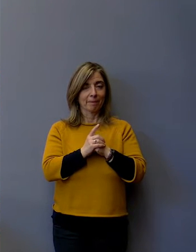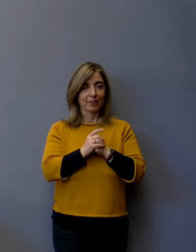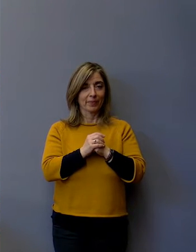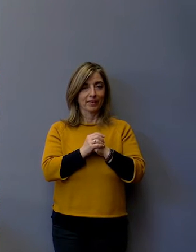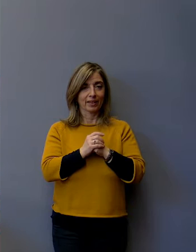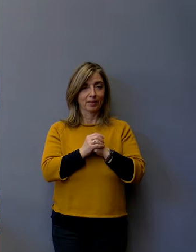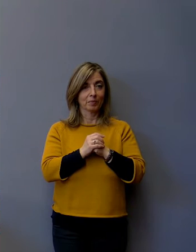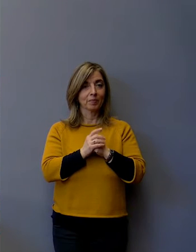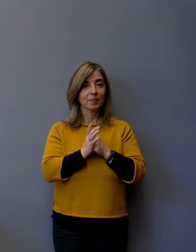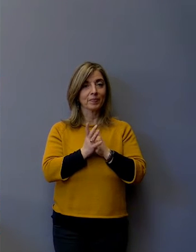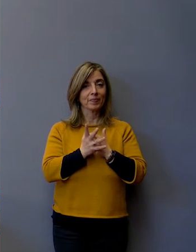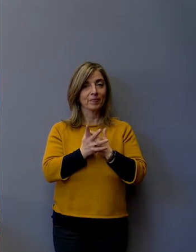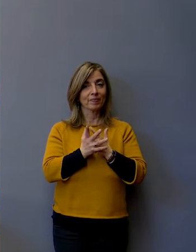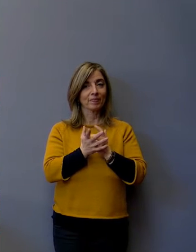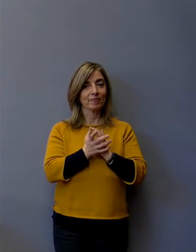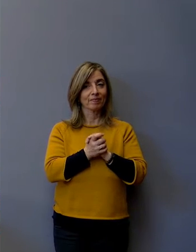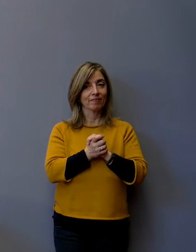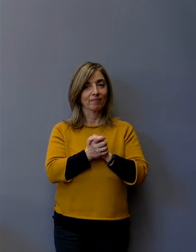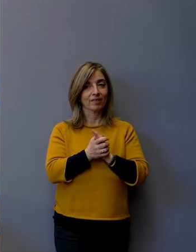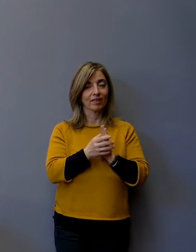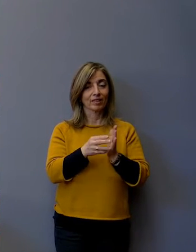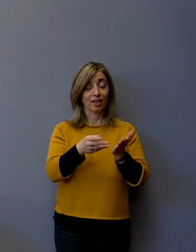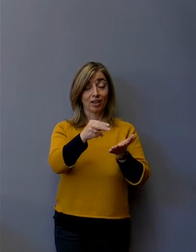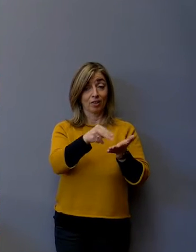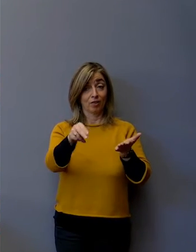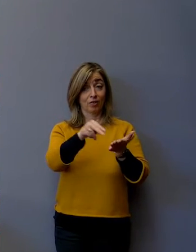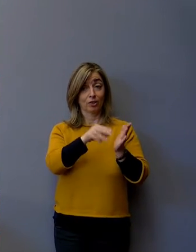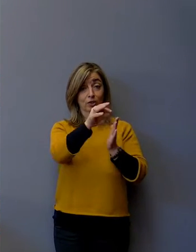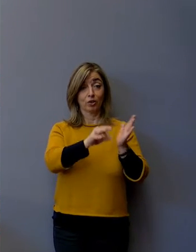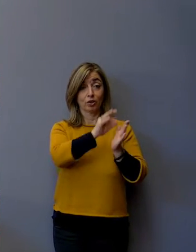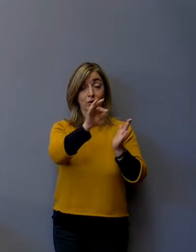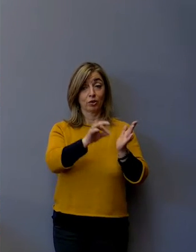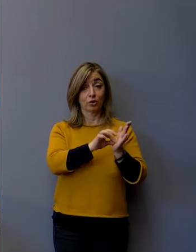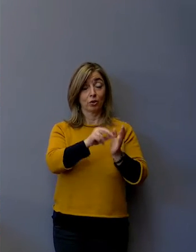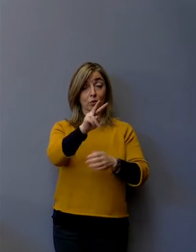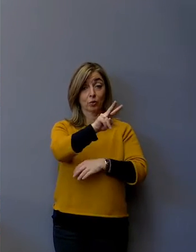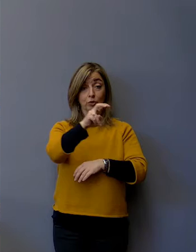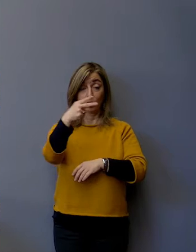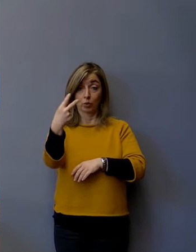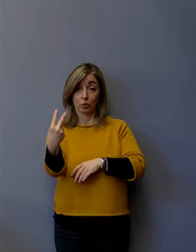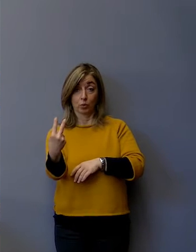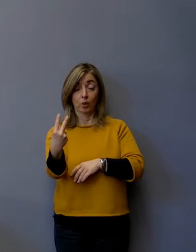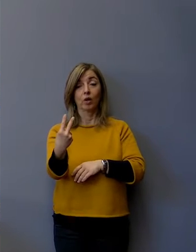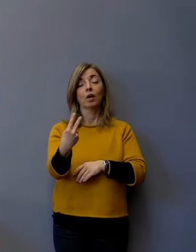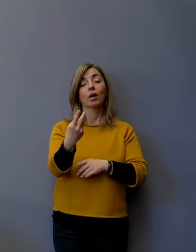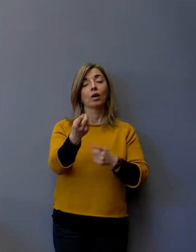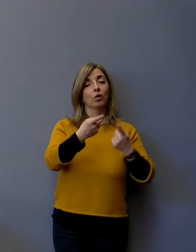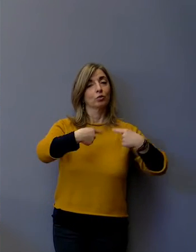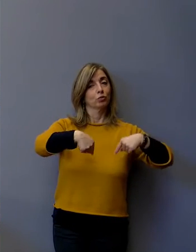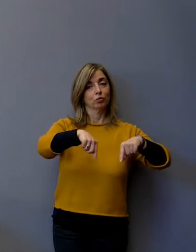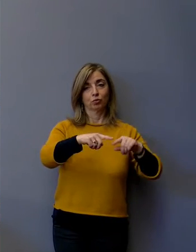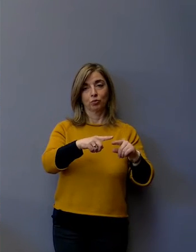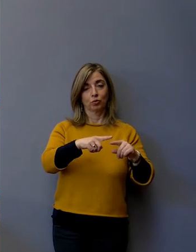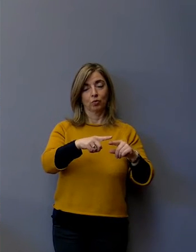allora pongo ora in votazione l'ordine del giorno numero 202 con parere contrario della